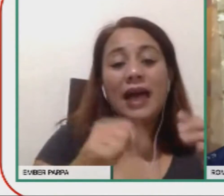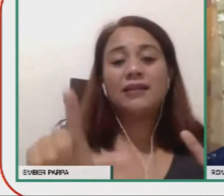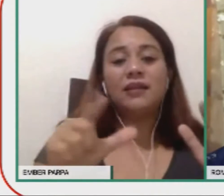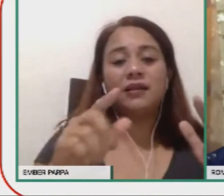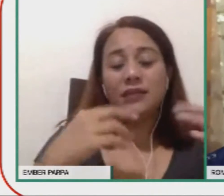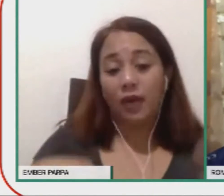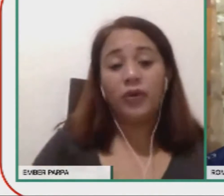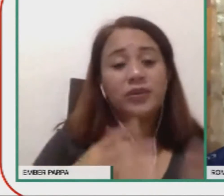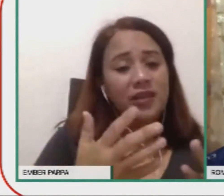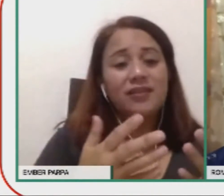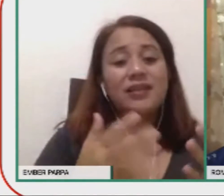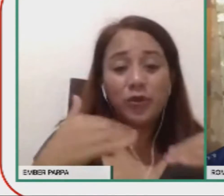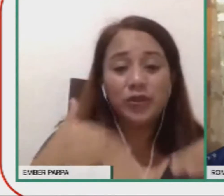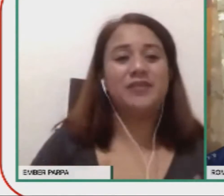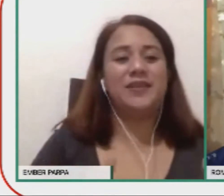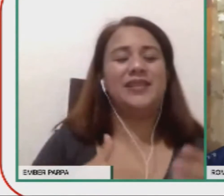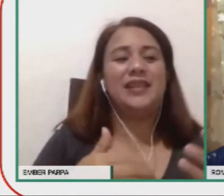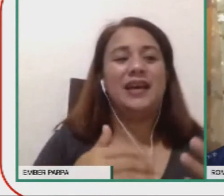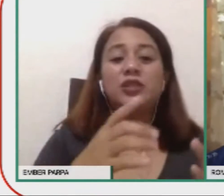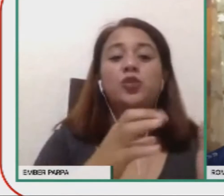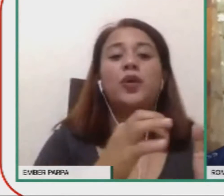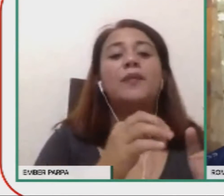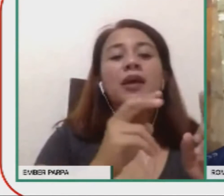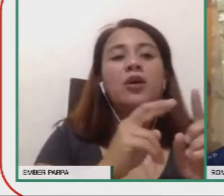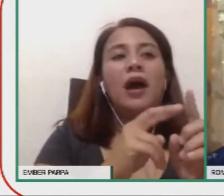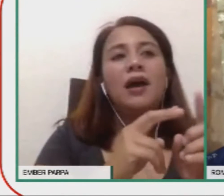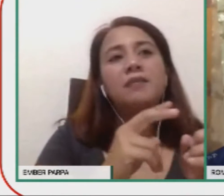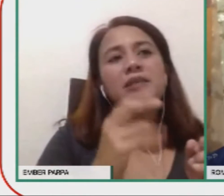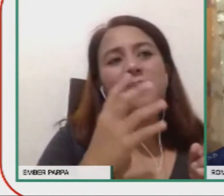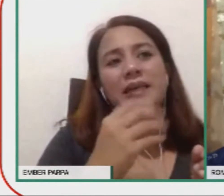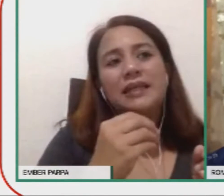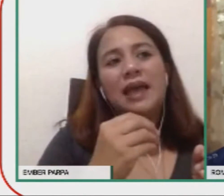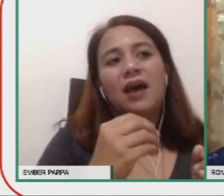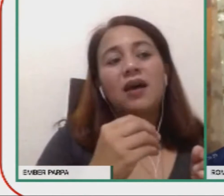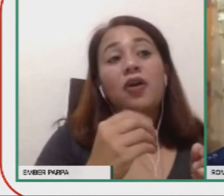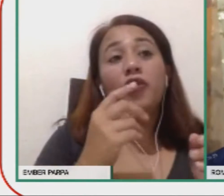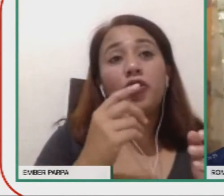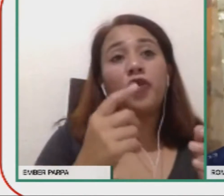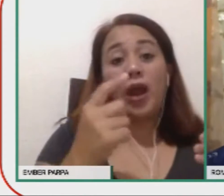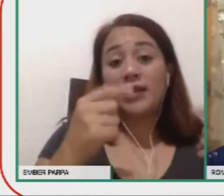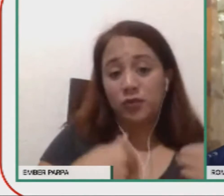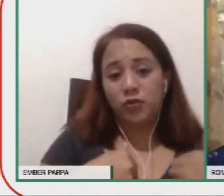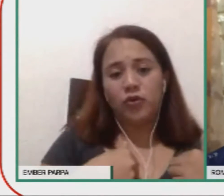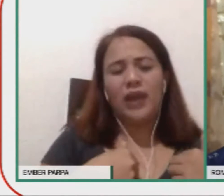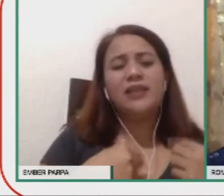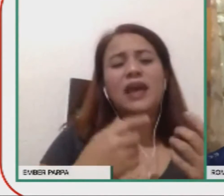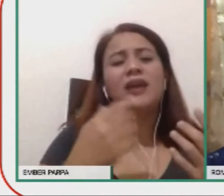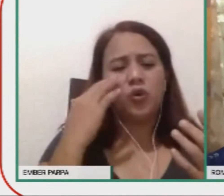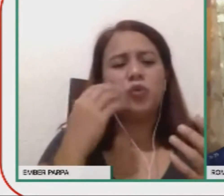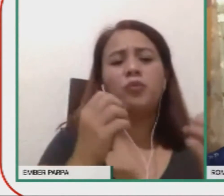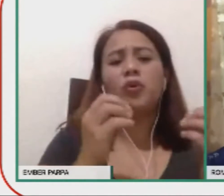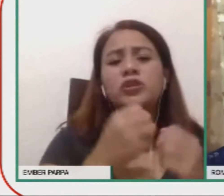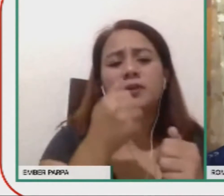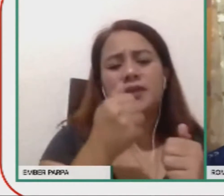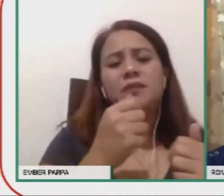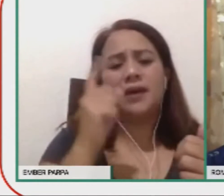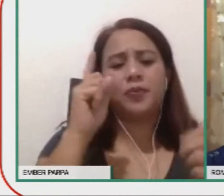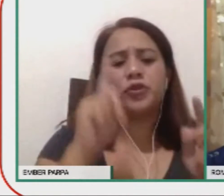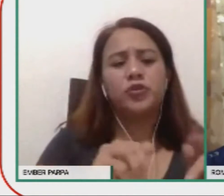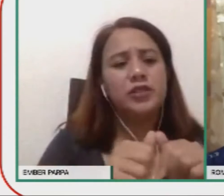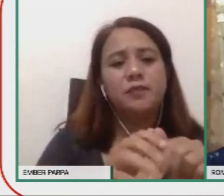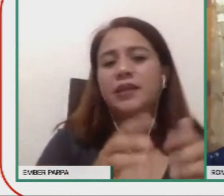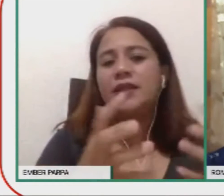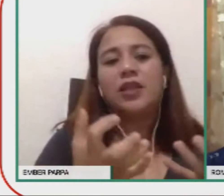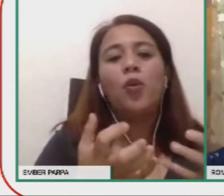lahat ng tao, kasi tao din naman sila. That's why mas maganda for us siguro. I know most naman ng mga persons